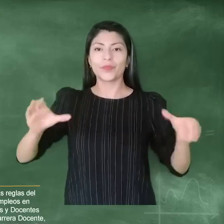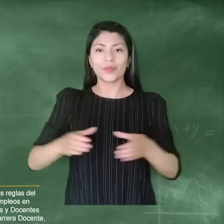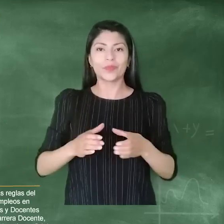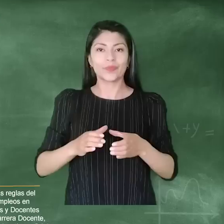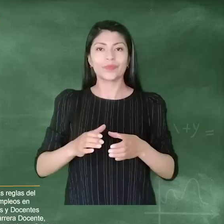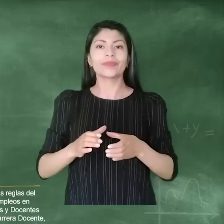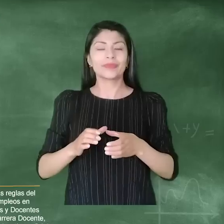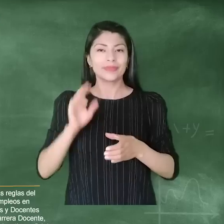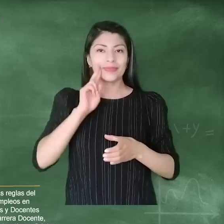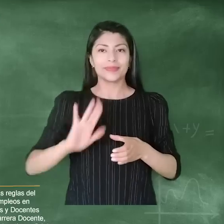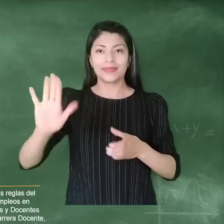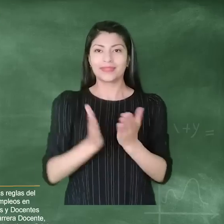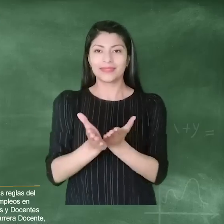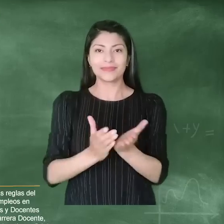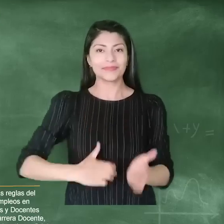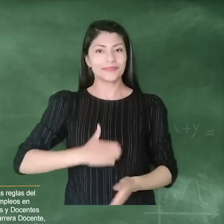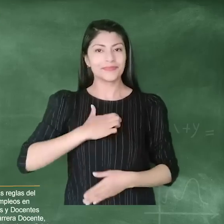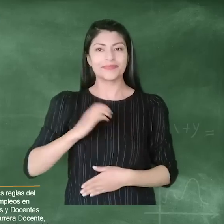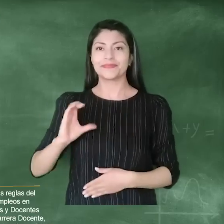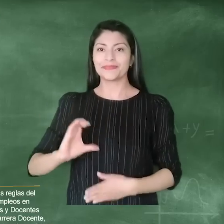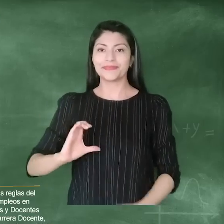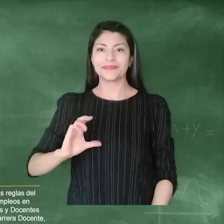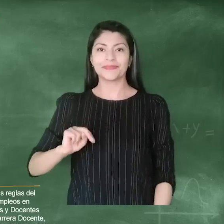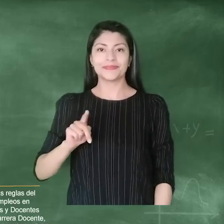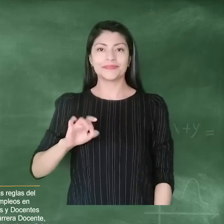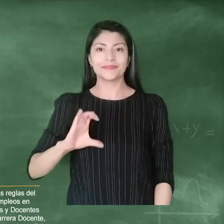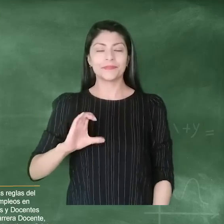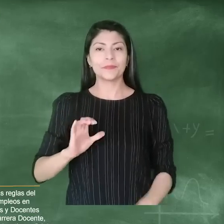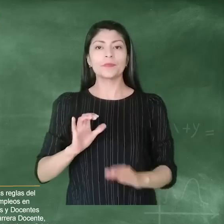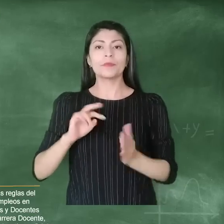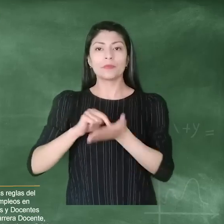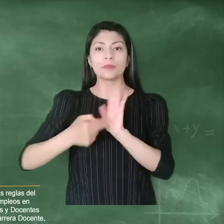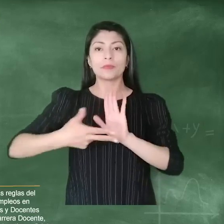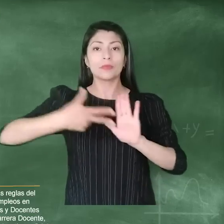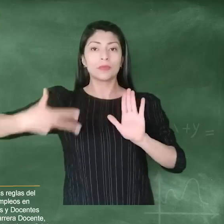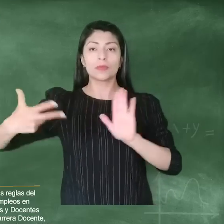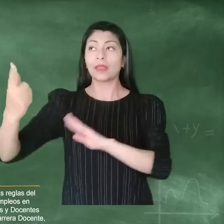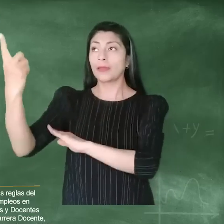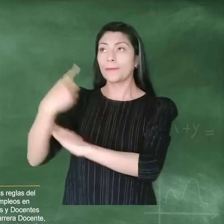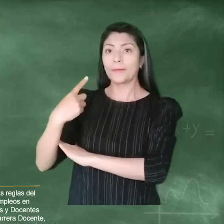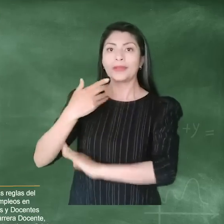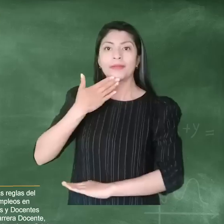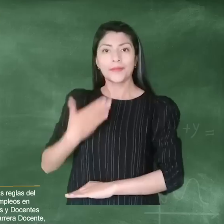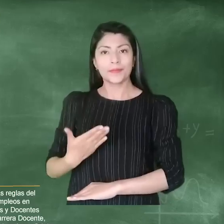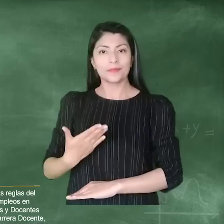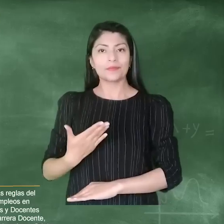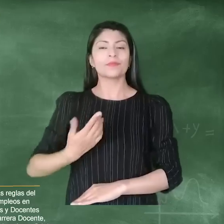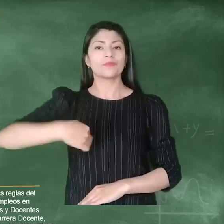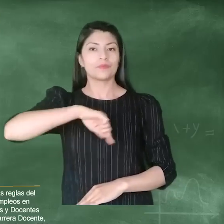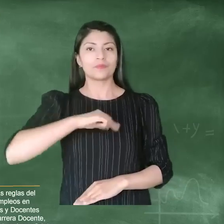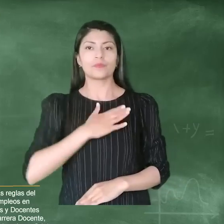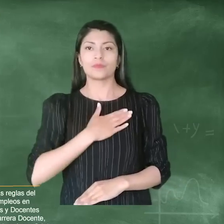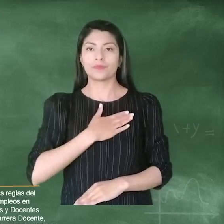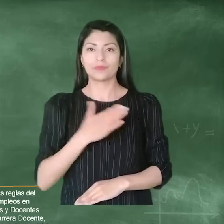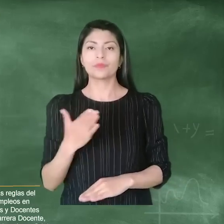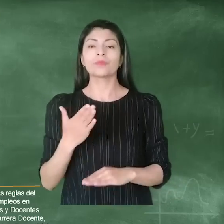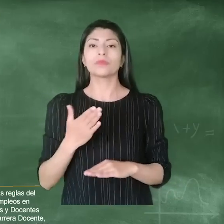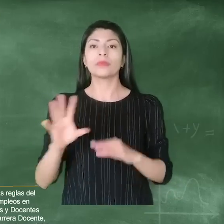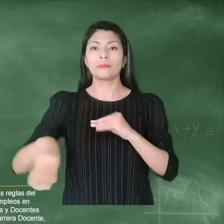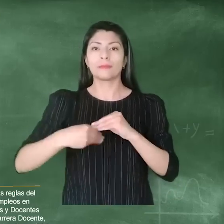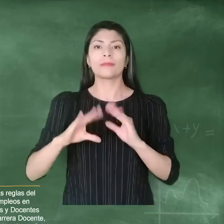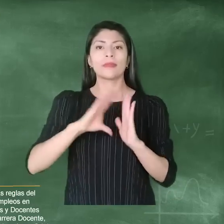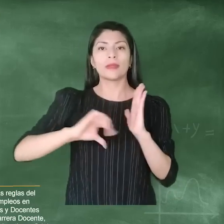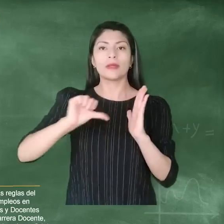Nacional del Servicio Civil, CNSC, en uso de sus facultades constitucionales y legales,